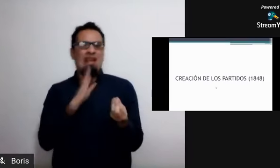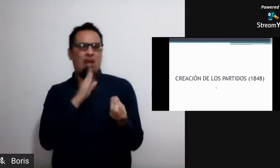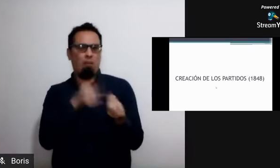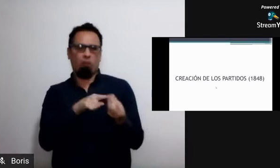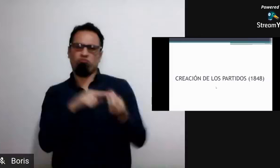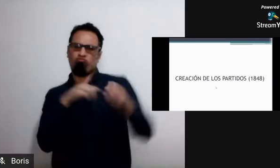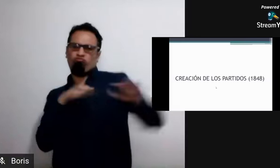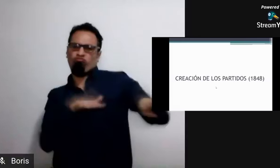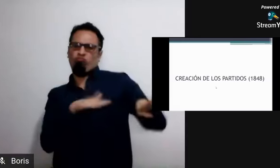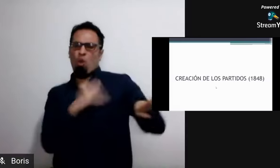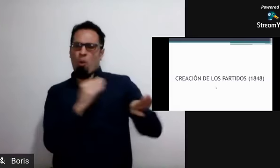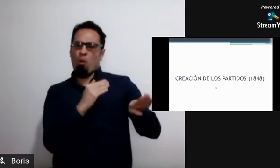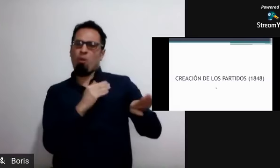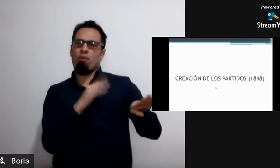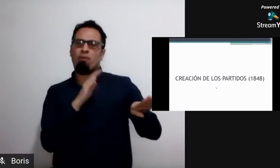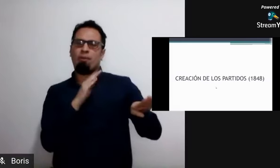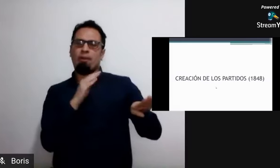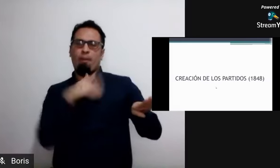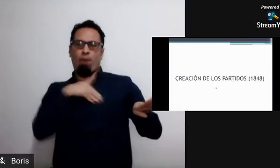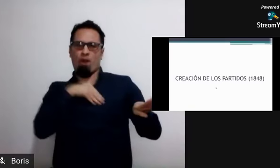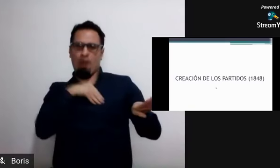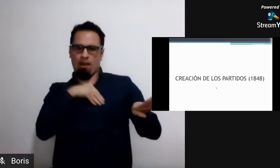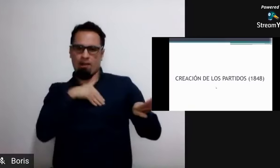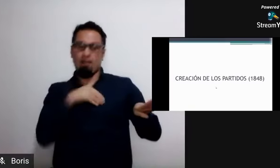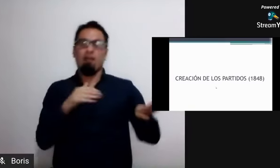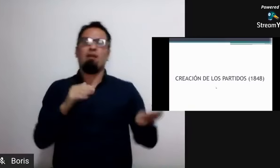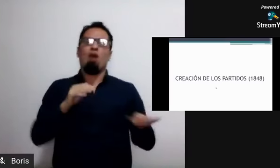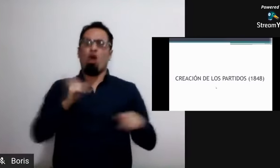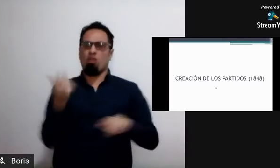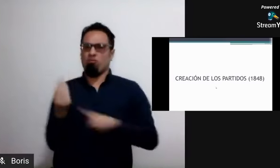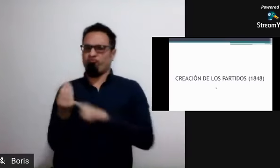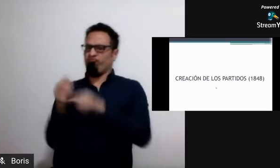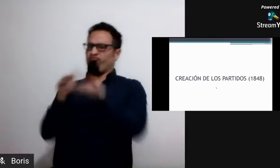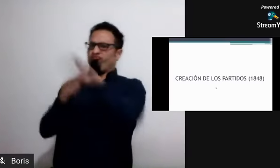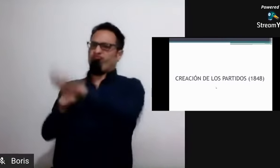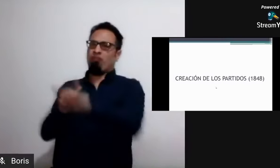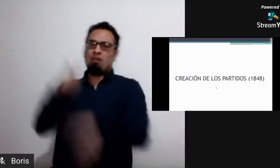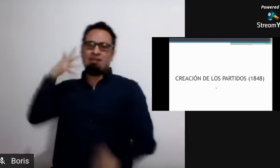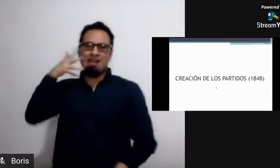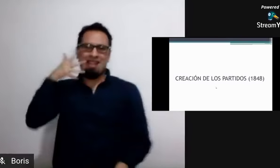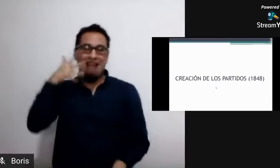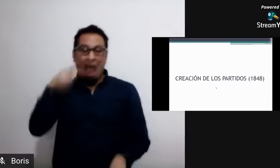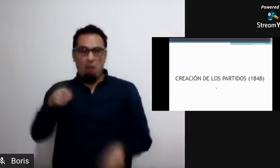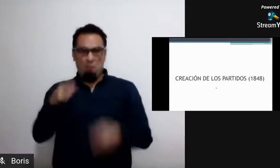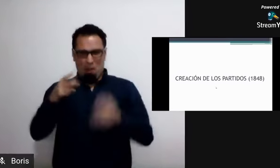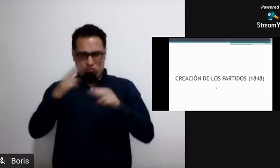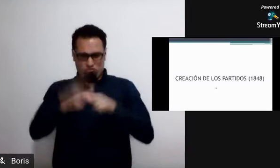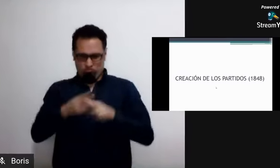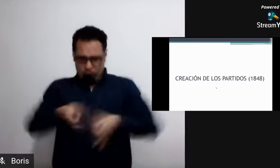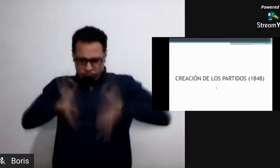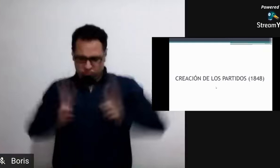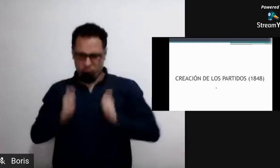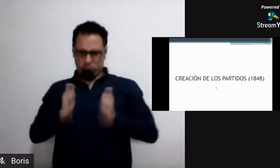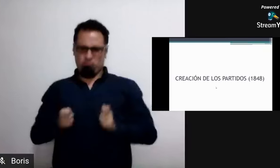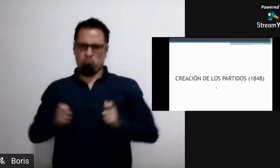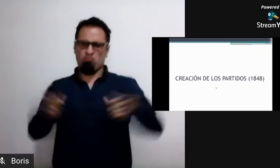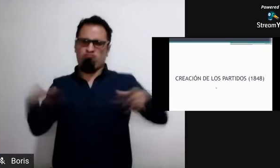políticos que existían en Colombia. Sí habían posturas ideológicas a favor de pronto de Santander o a favor de